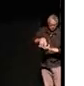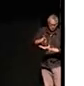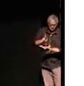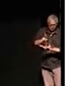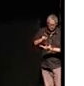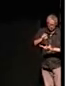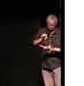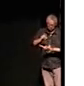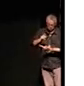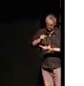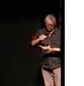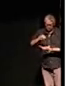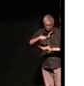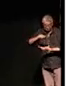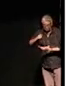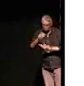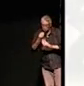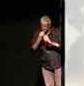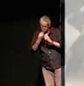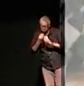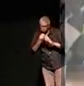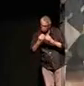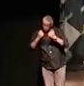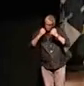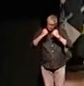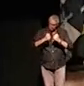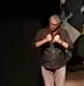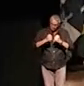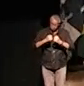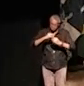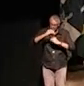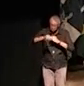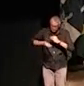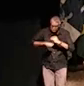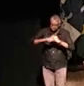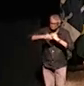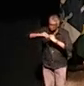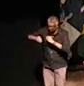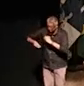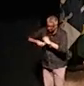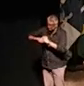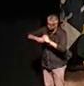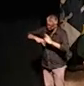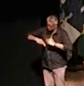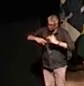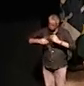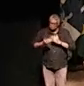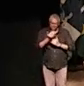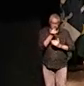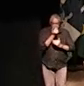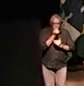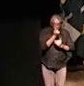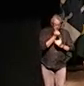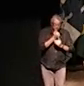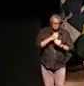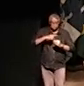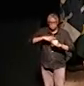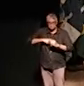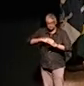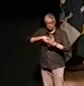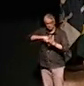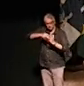como que então ele pode estar inserindo ali alimentos que sejam que tem um significado cultural